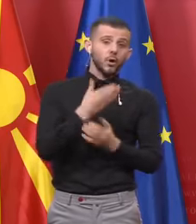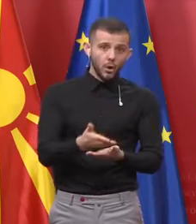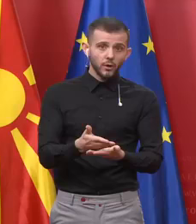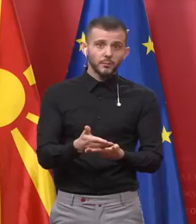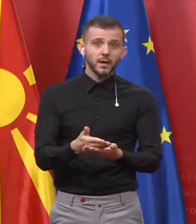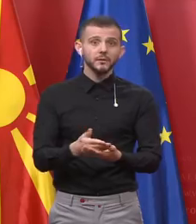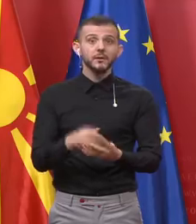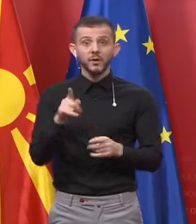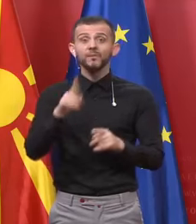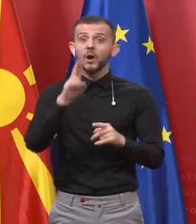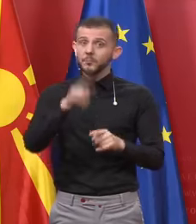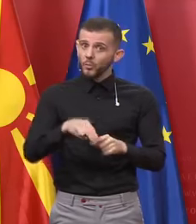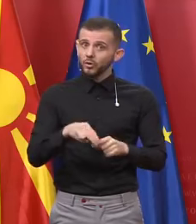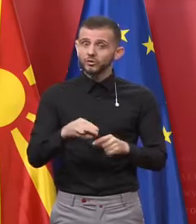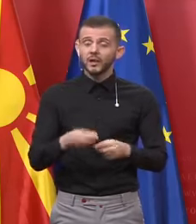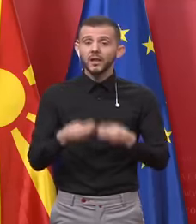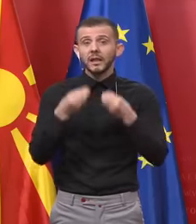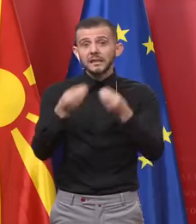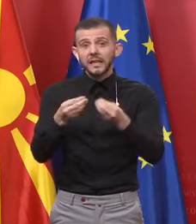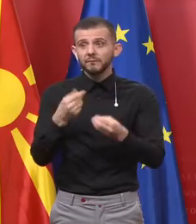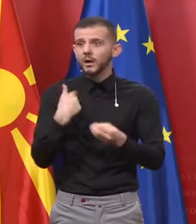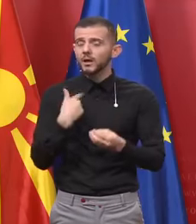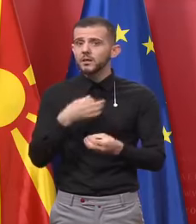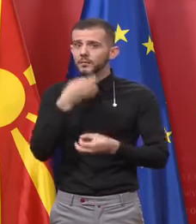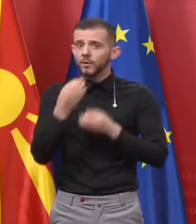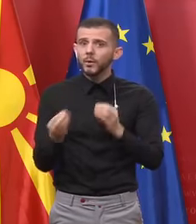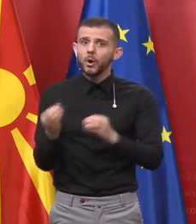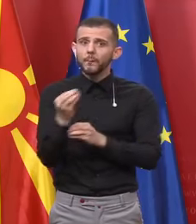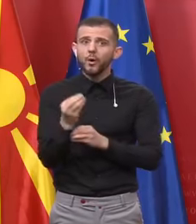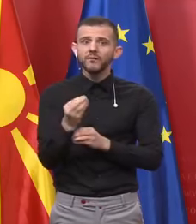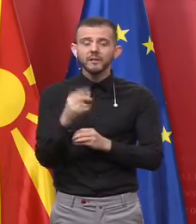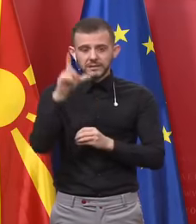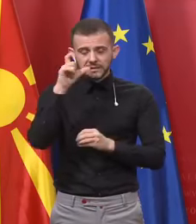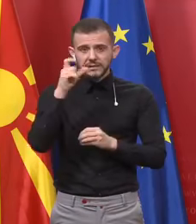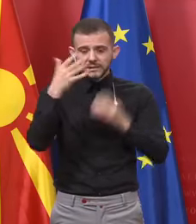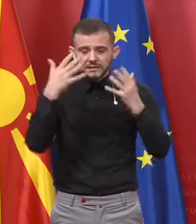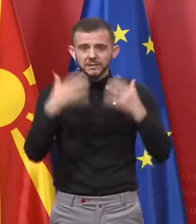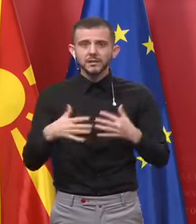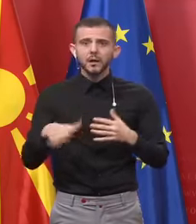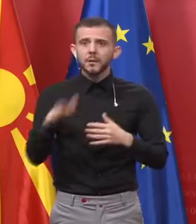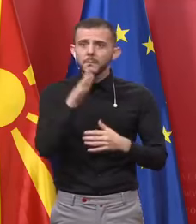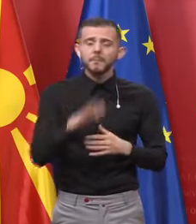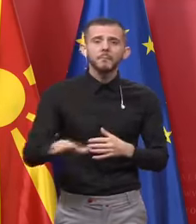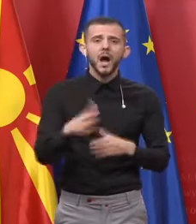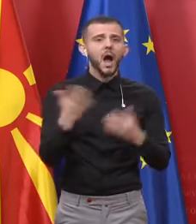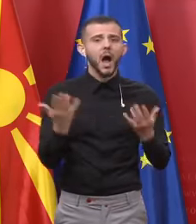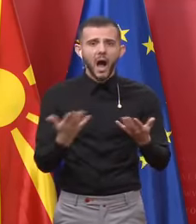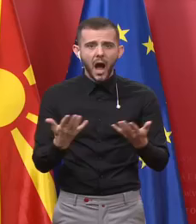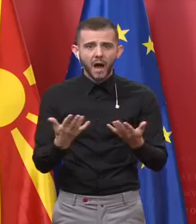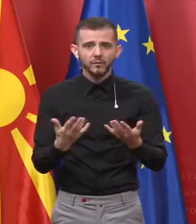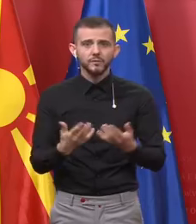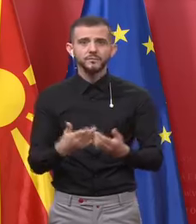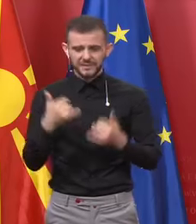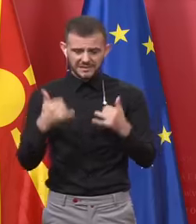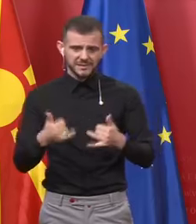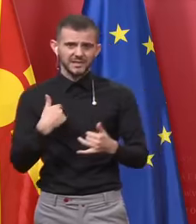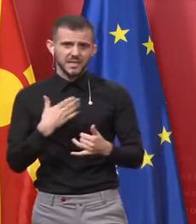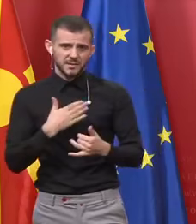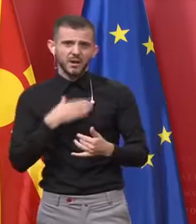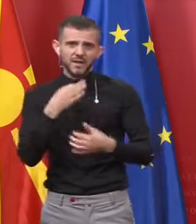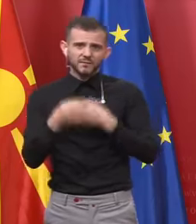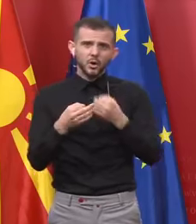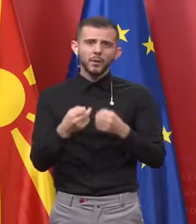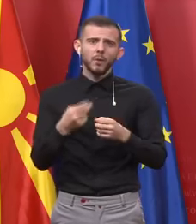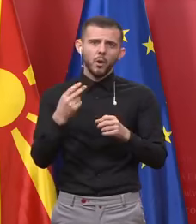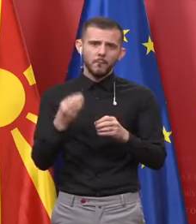што можам многу повеќе да дознаеме за епидемиолошката слика у нашата земја. Сега имаме информации во врска со